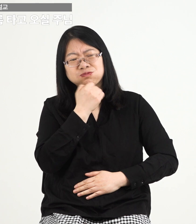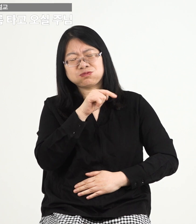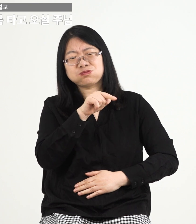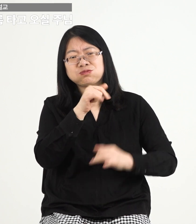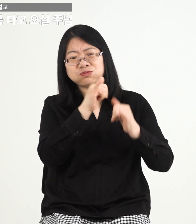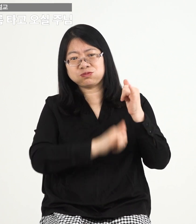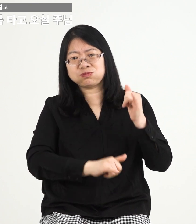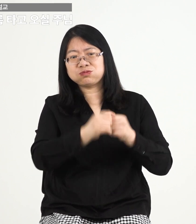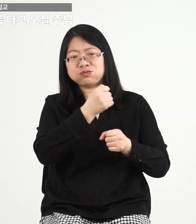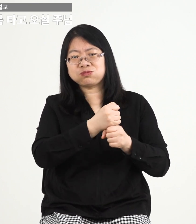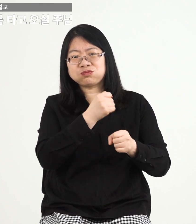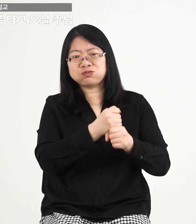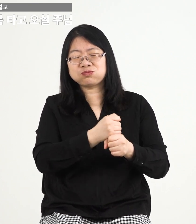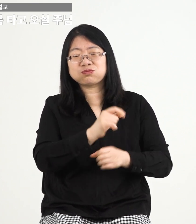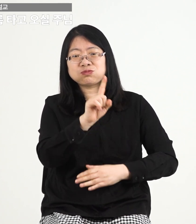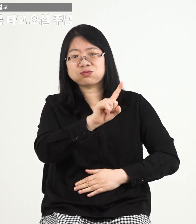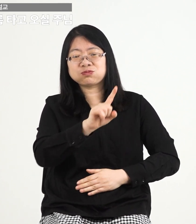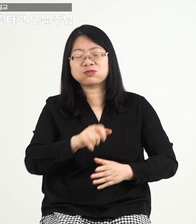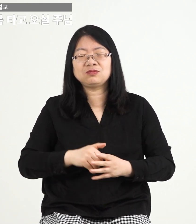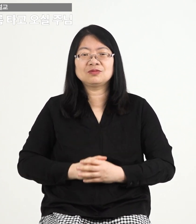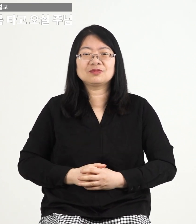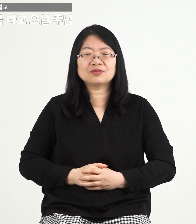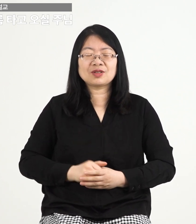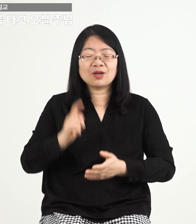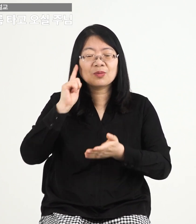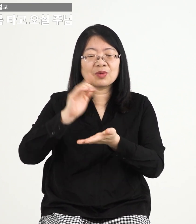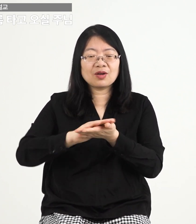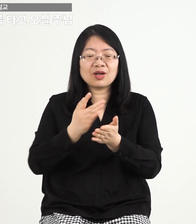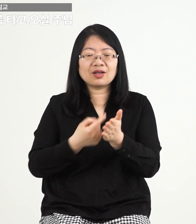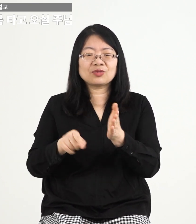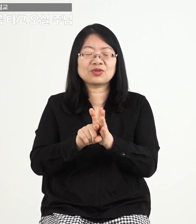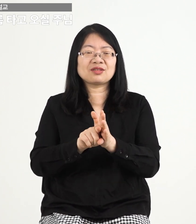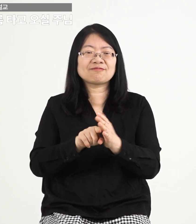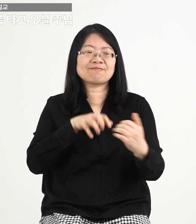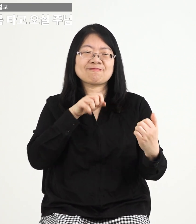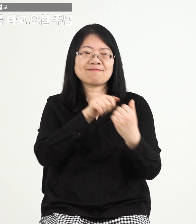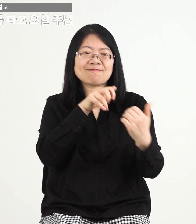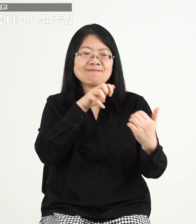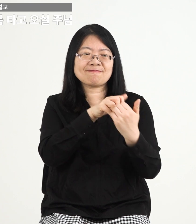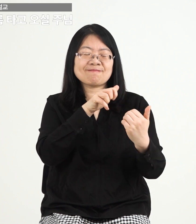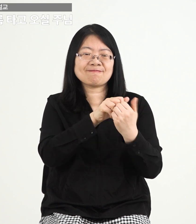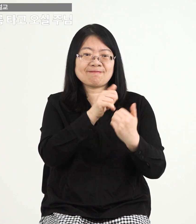역사를 만들어내는가 하면 평화를 위해서 싸워요.